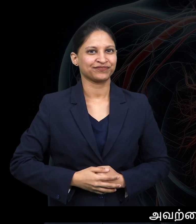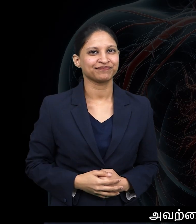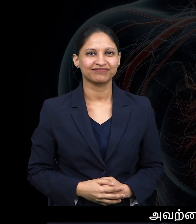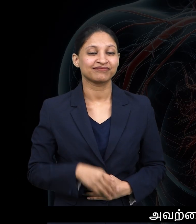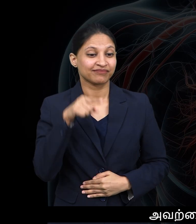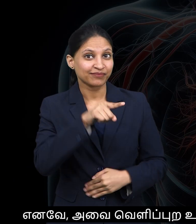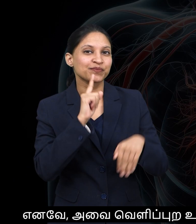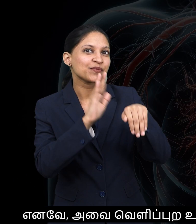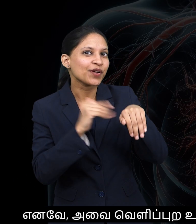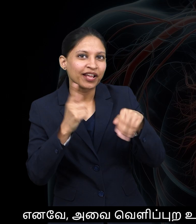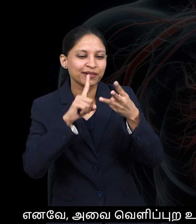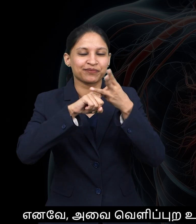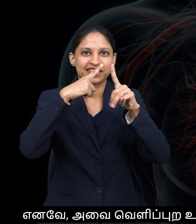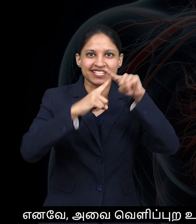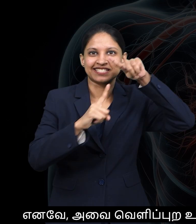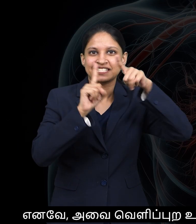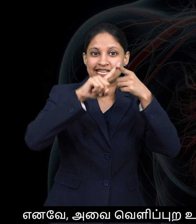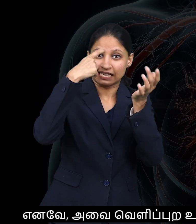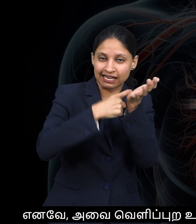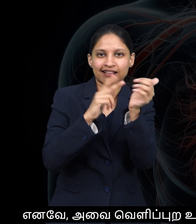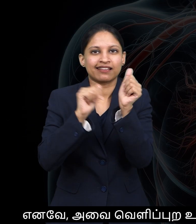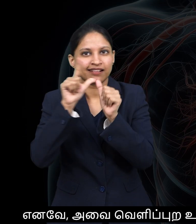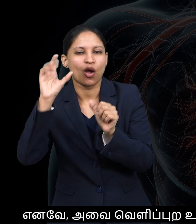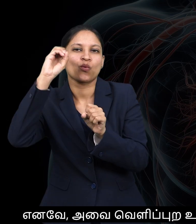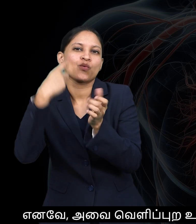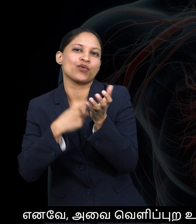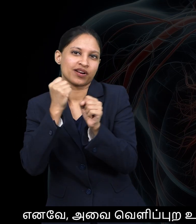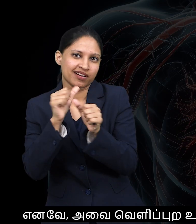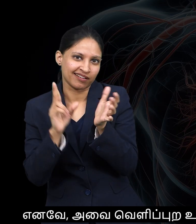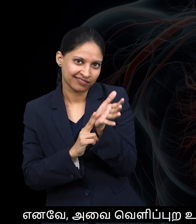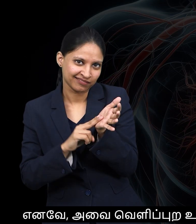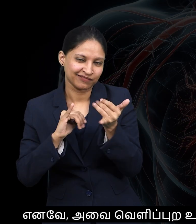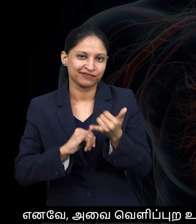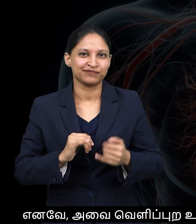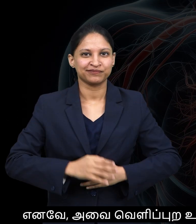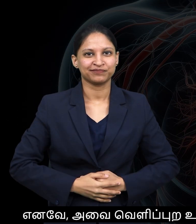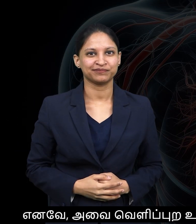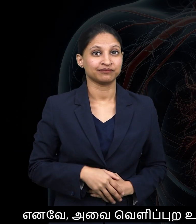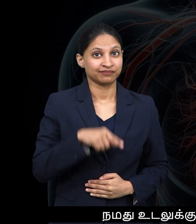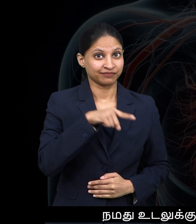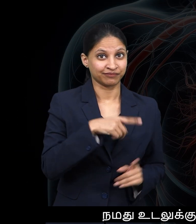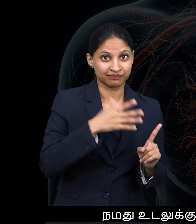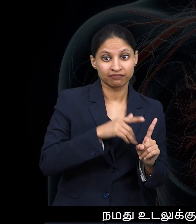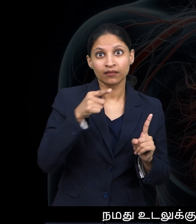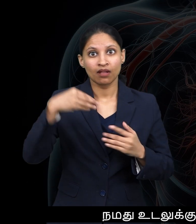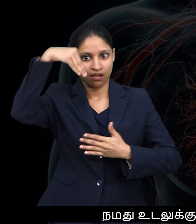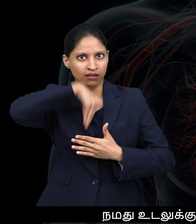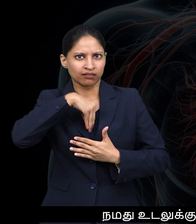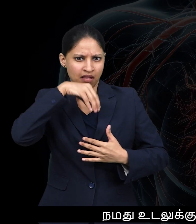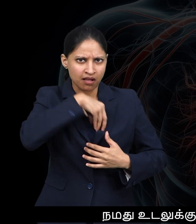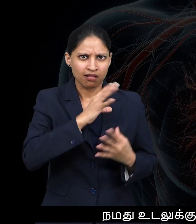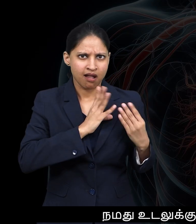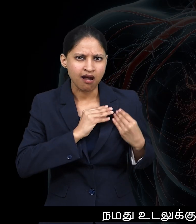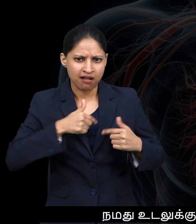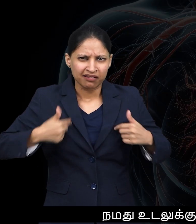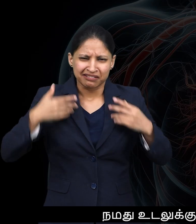காணலாம். எனவே அவை வெளிப்புற உறுப்புகள் என்று அழைக்கப்படுகின்றன. நமது உடலுக்குள்